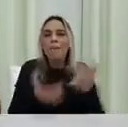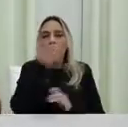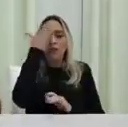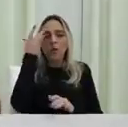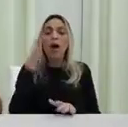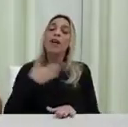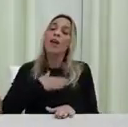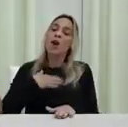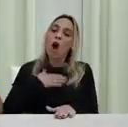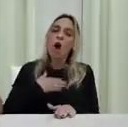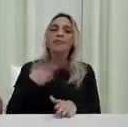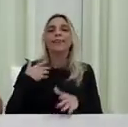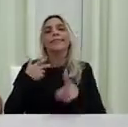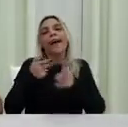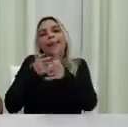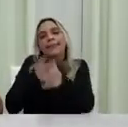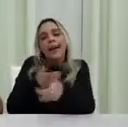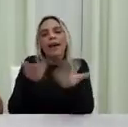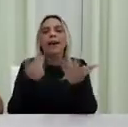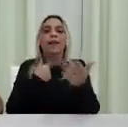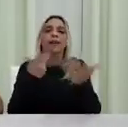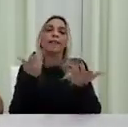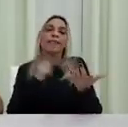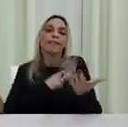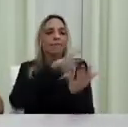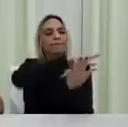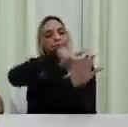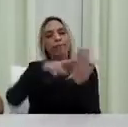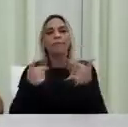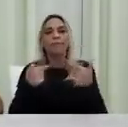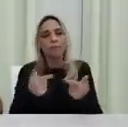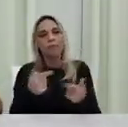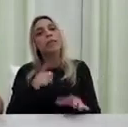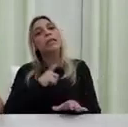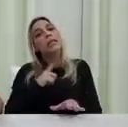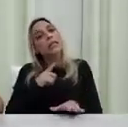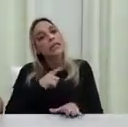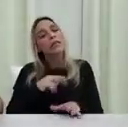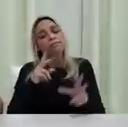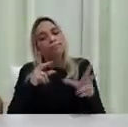colecionadores, atiradores e caçadores com o devido respeito que eles merecem.